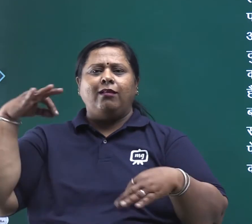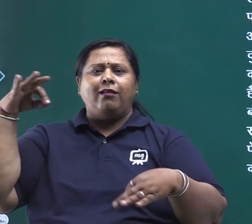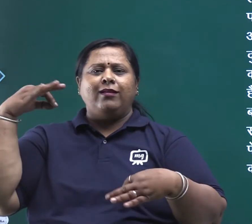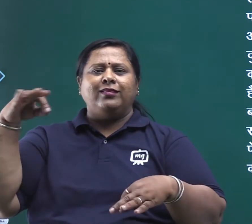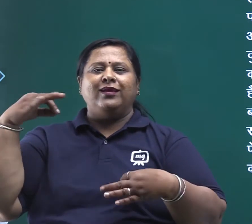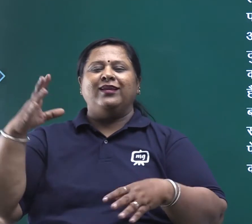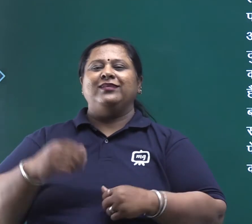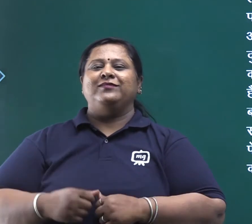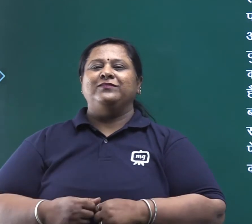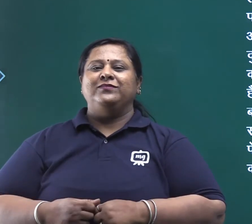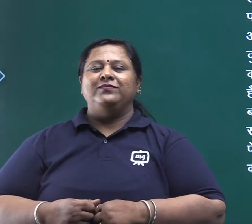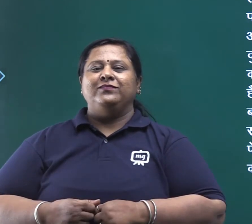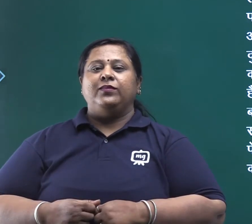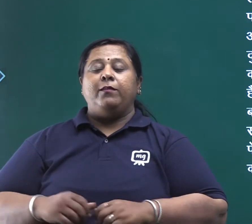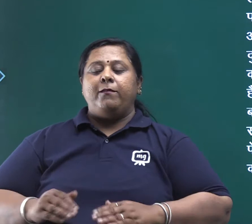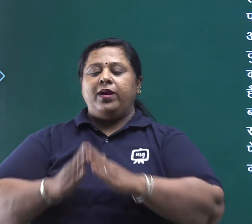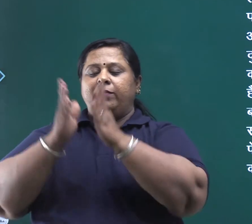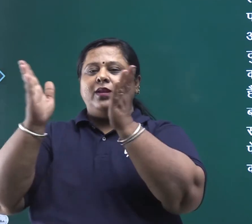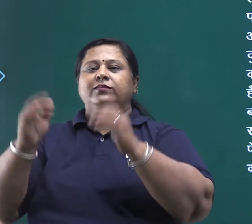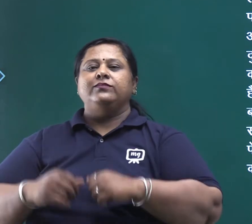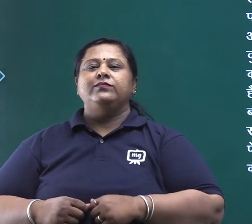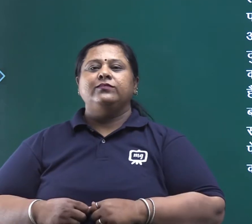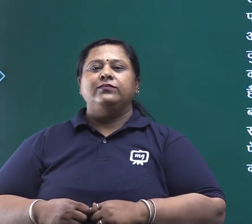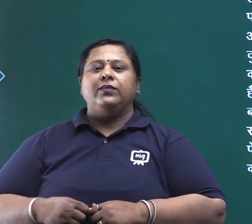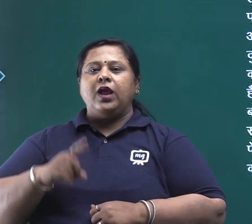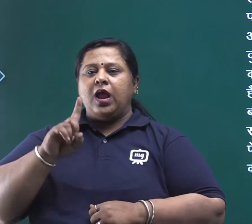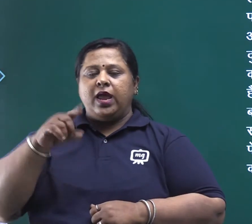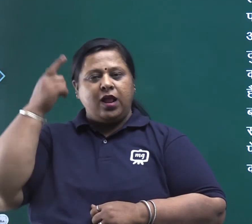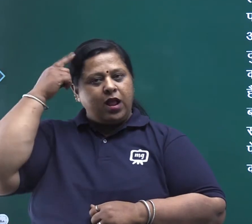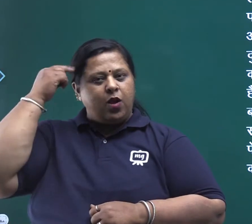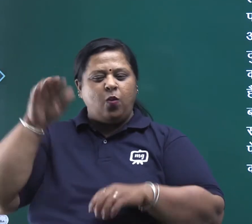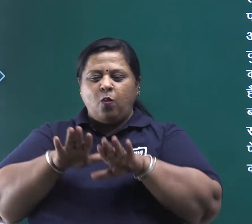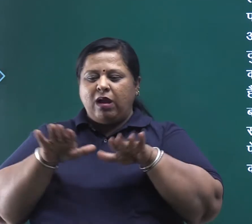नृत्य कर रही थी। पेड़ पर एक कौवा